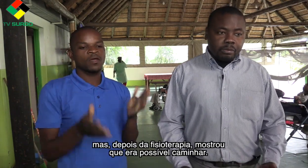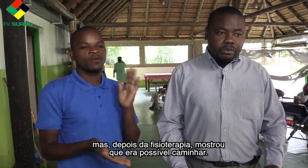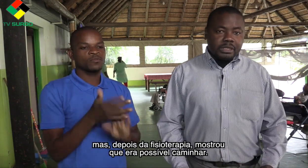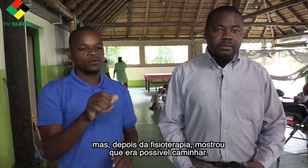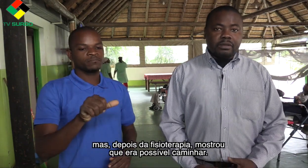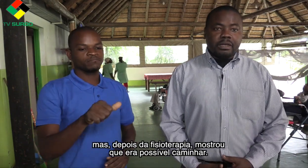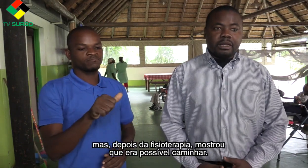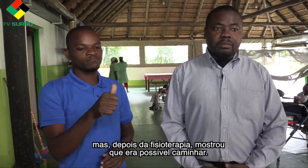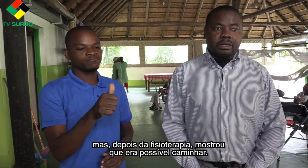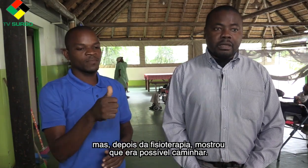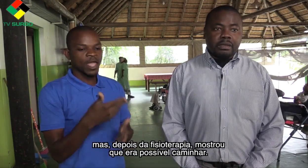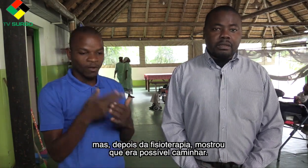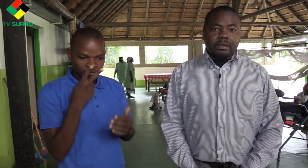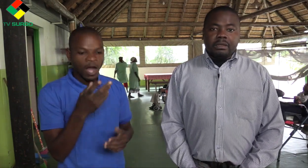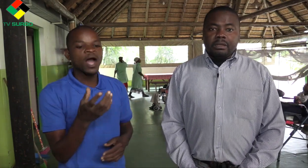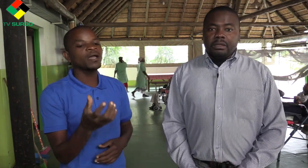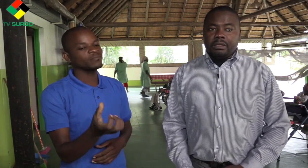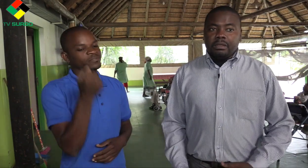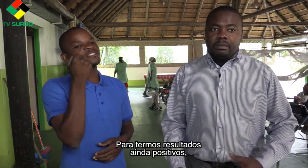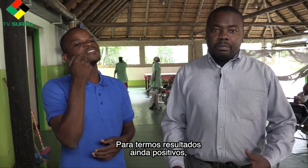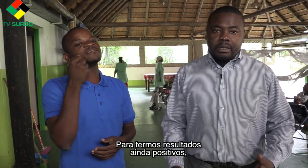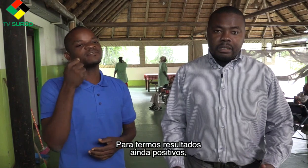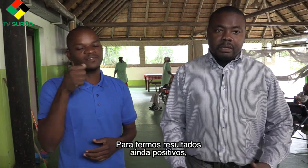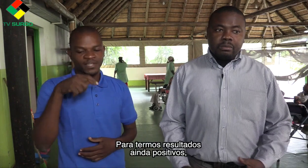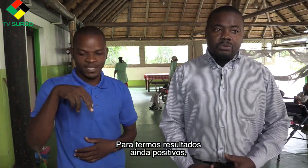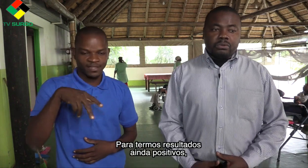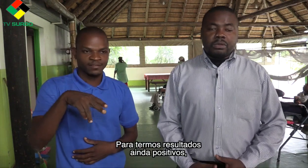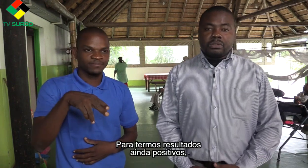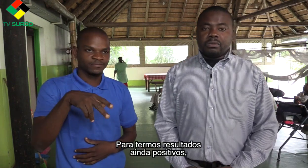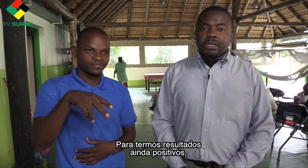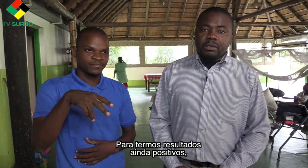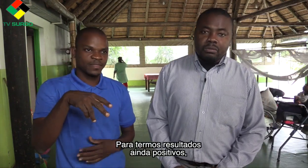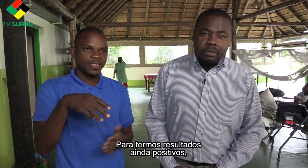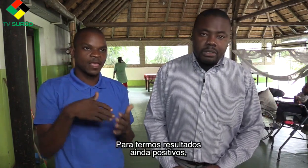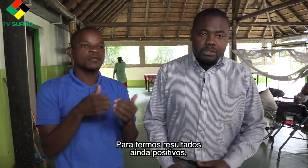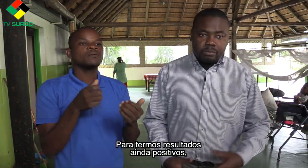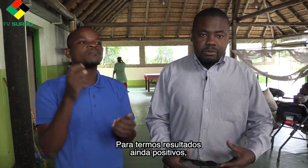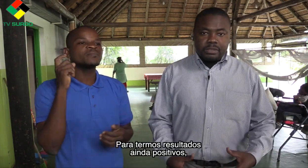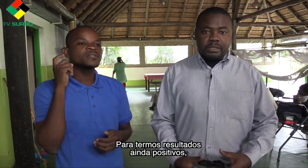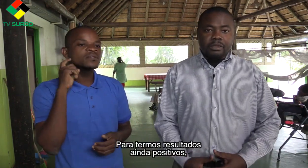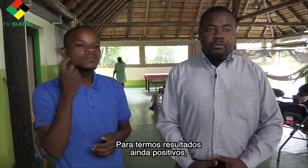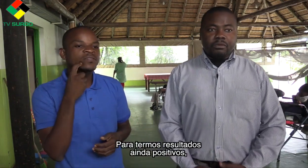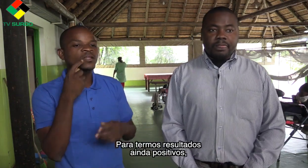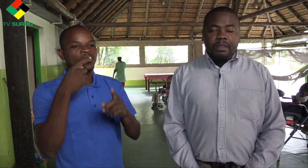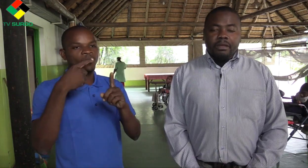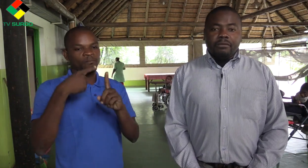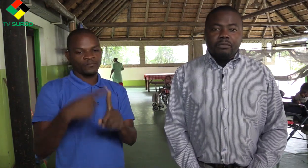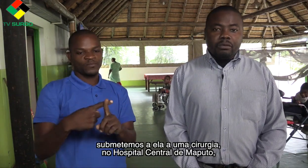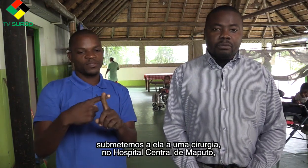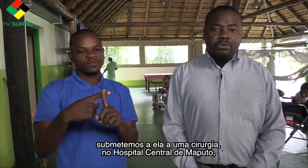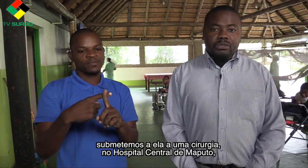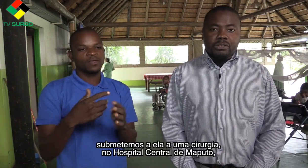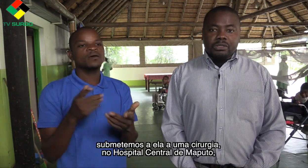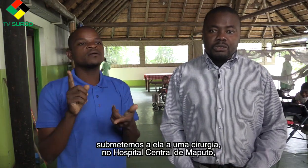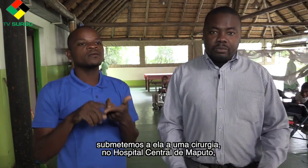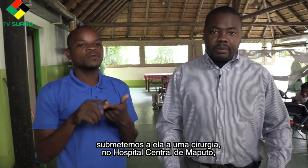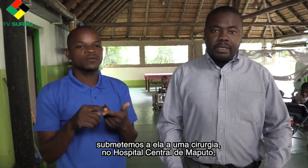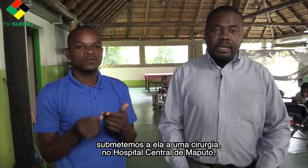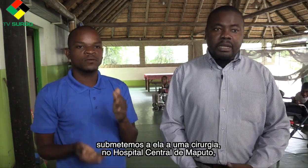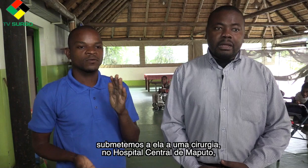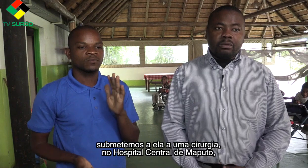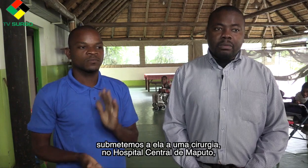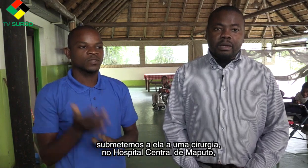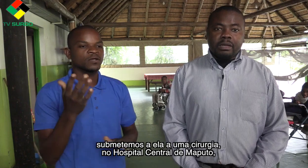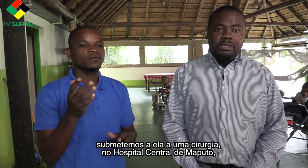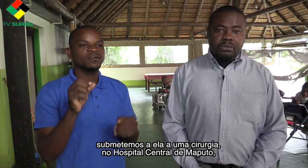que era possível caminhar. E para termos um resultado mais positivo, fomos